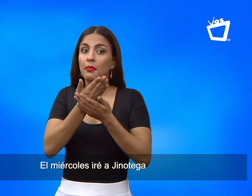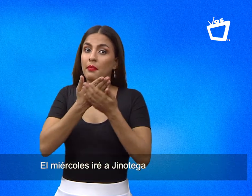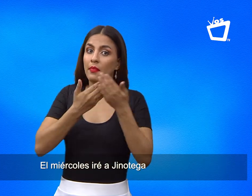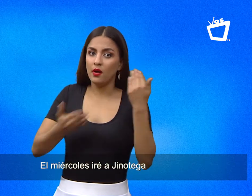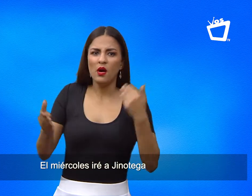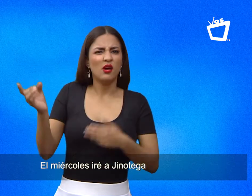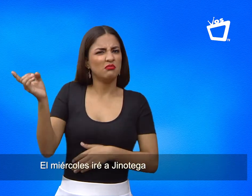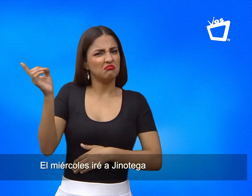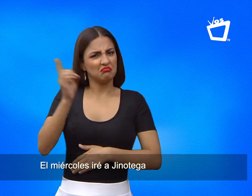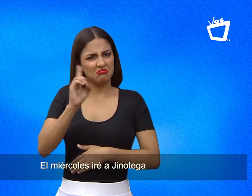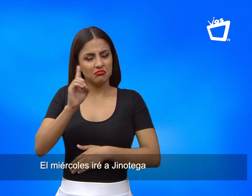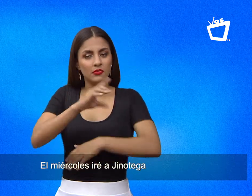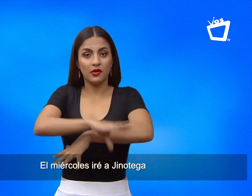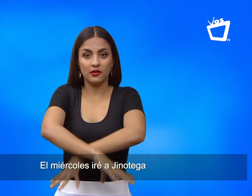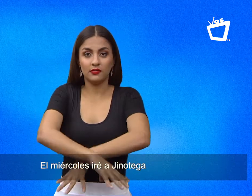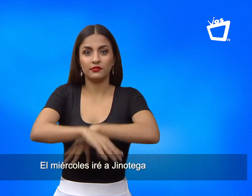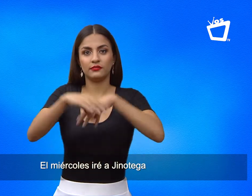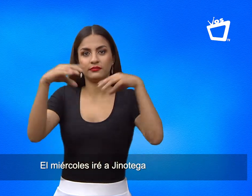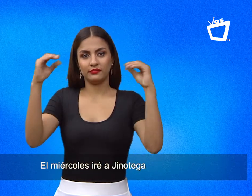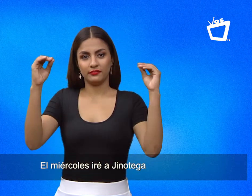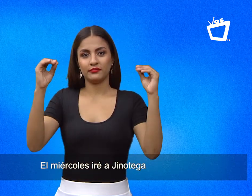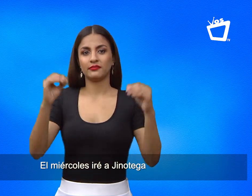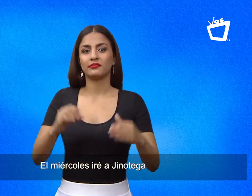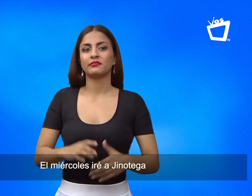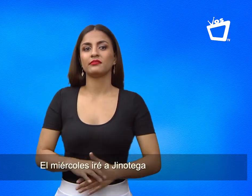El miércoles iré a Jinotega.